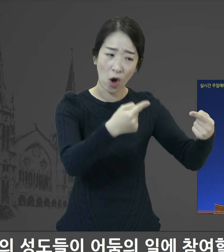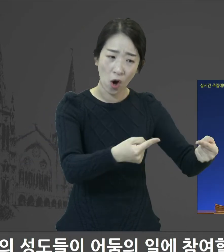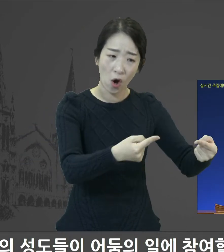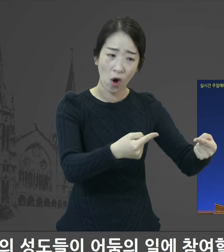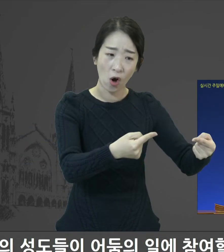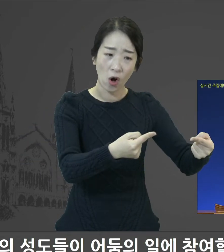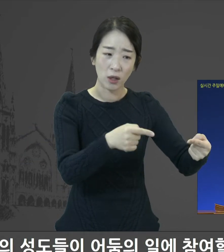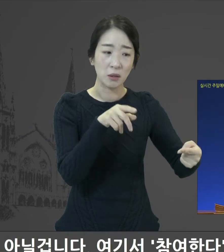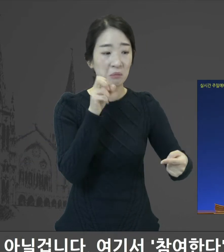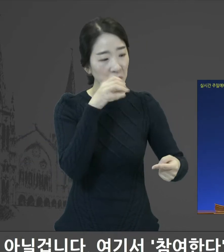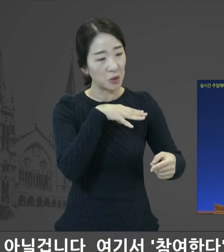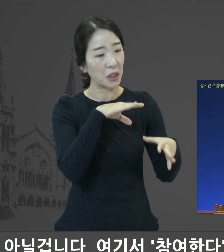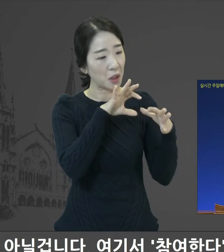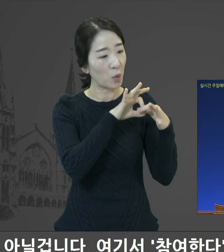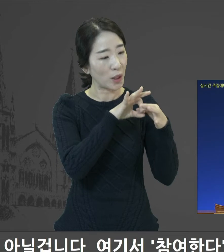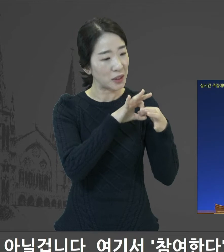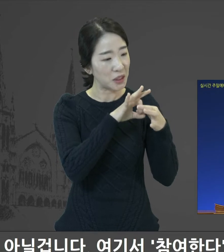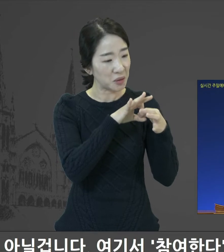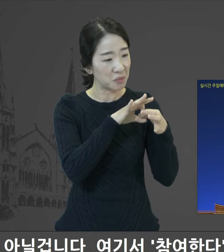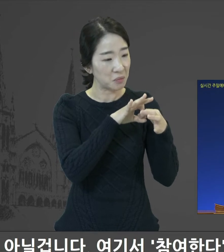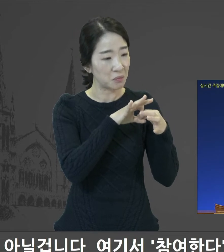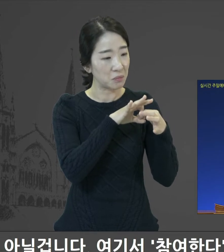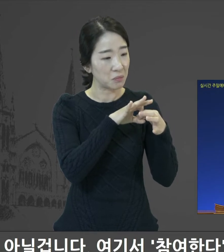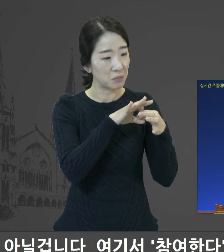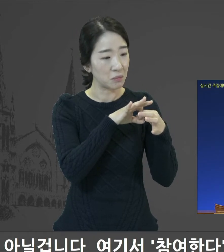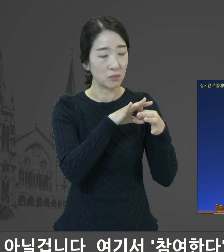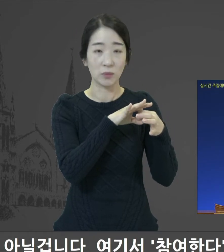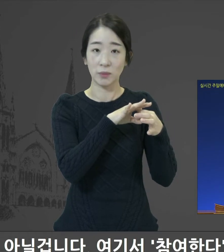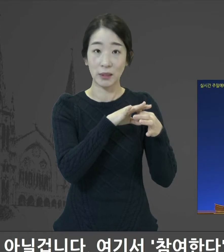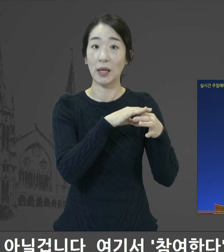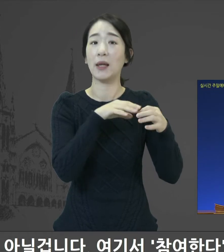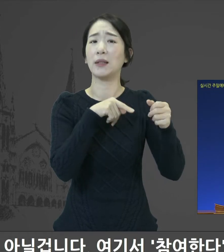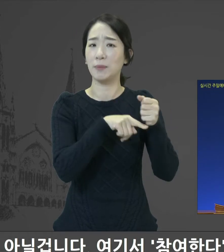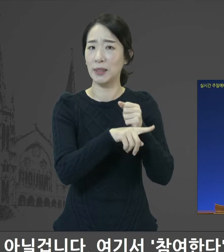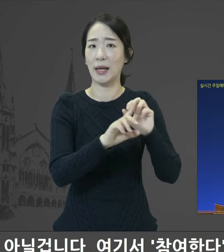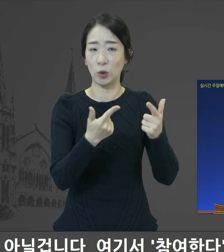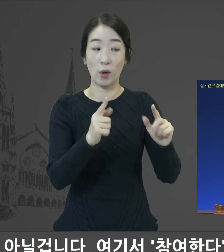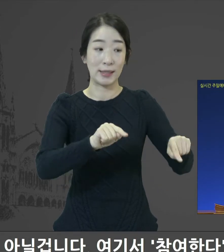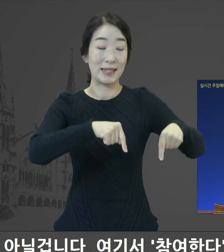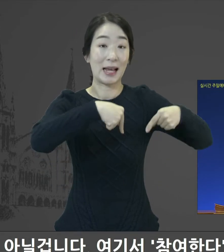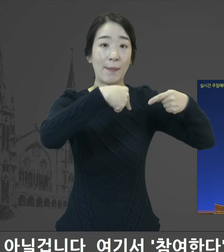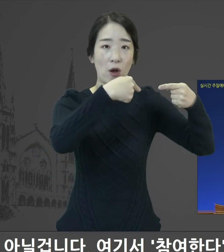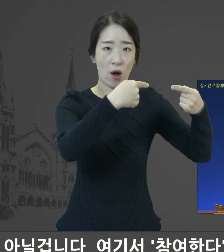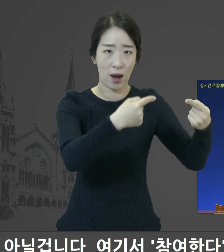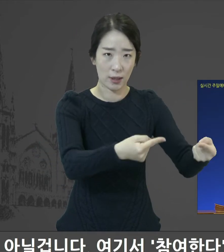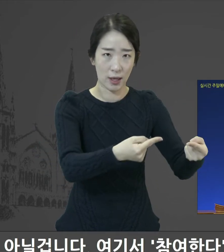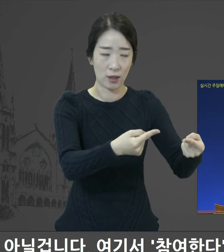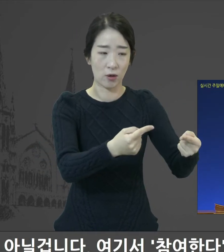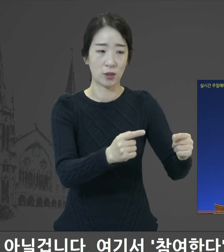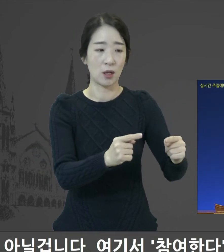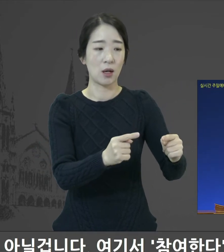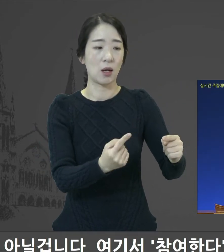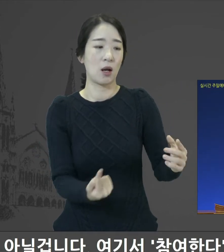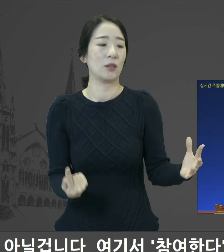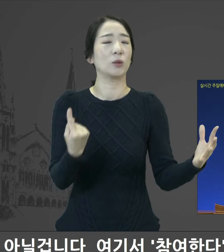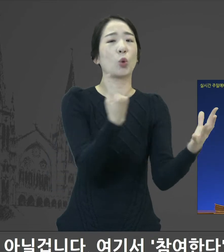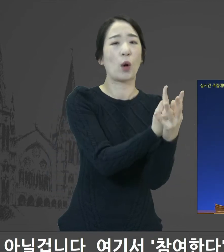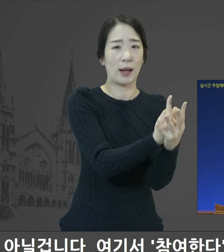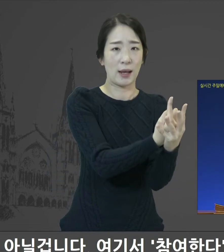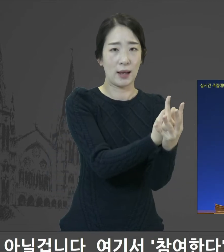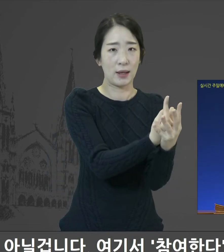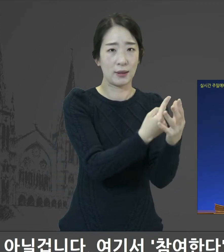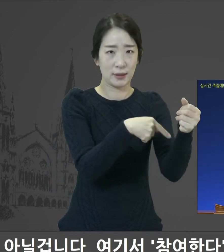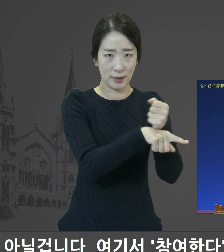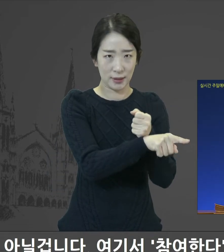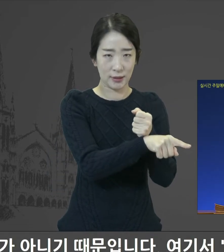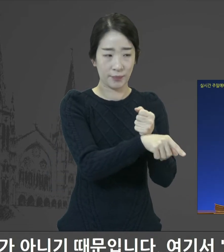이런 정도의 그 단어가 아니거든요. 여기서 참여하다라는 말은 부분이 되는 겁니다. 부분이 될 뿐만 아니라